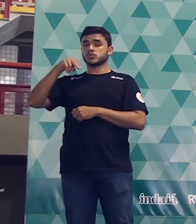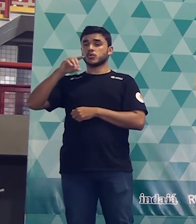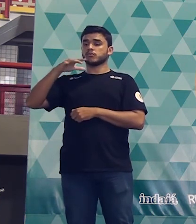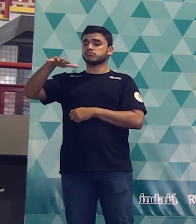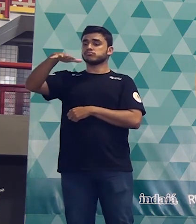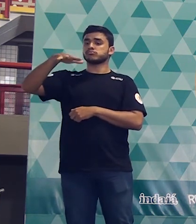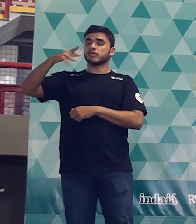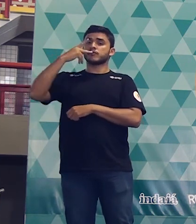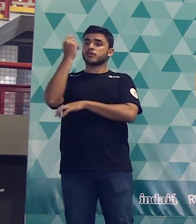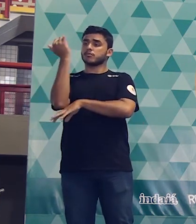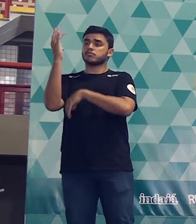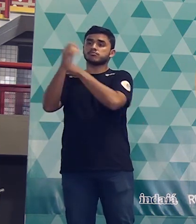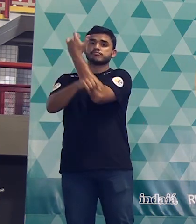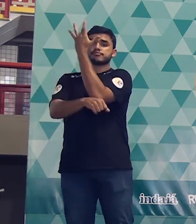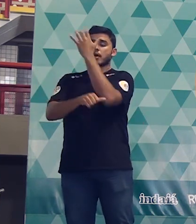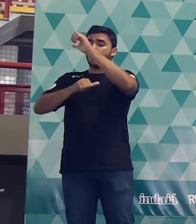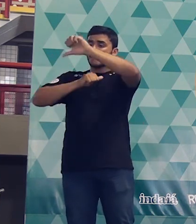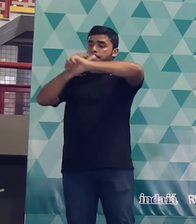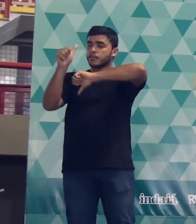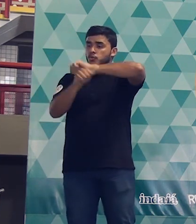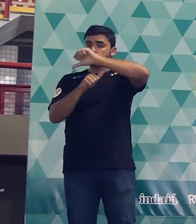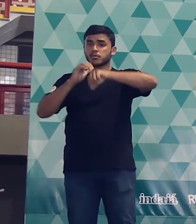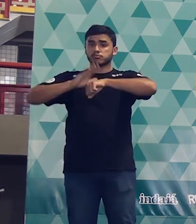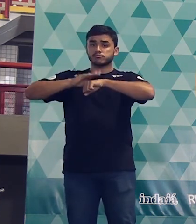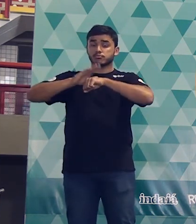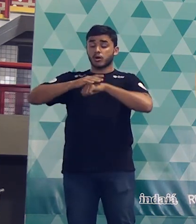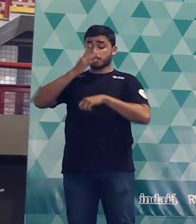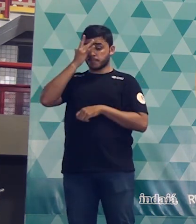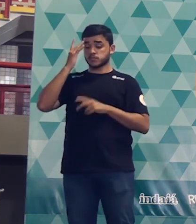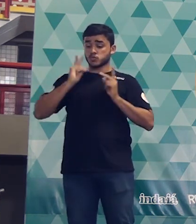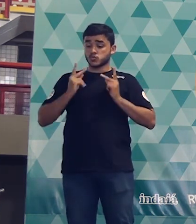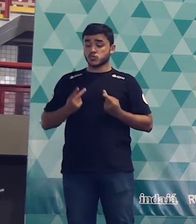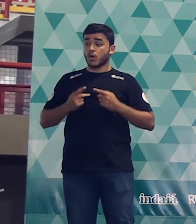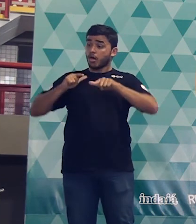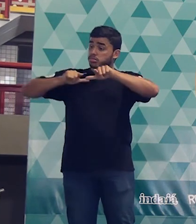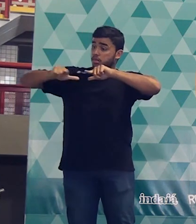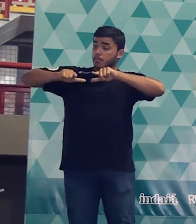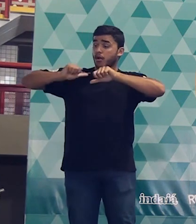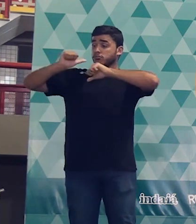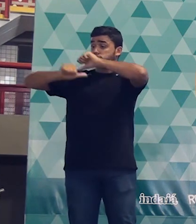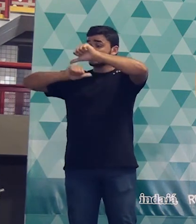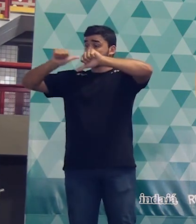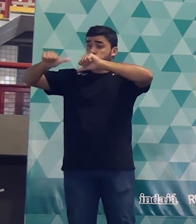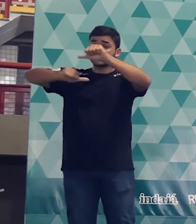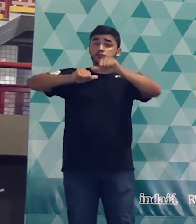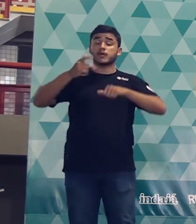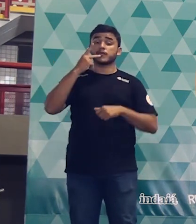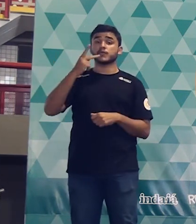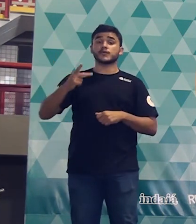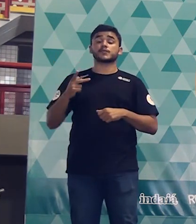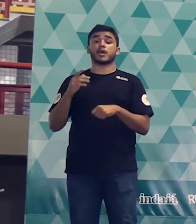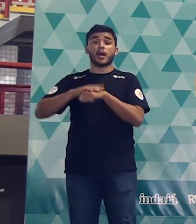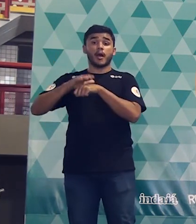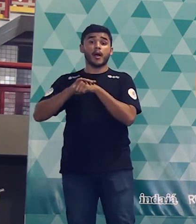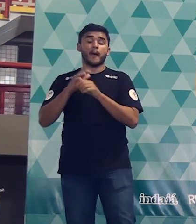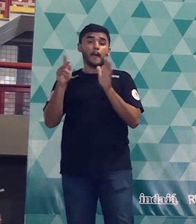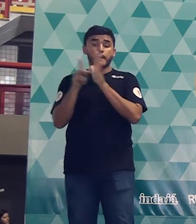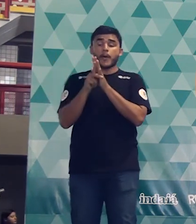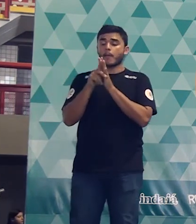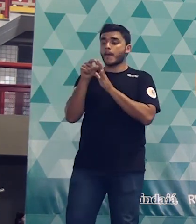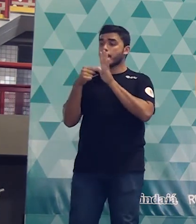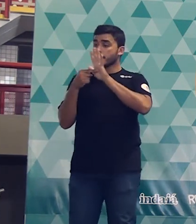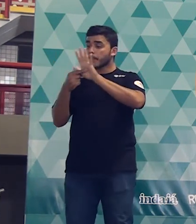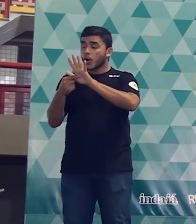natureza modificada pelo homem através do seu trabalho. O espaço se define como um conjunto de normas